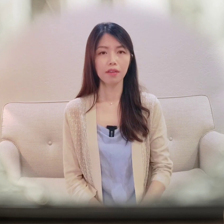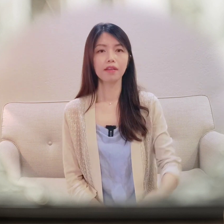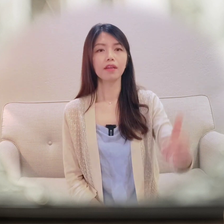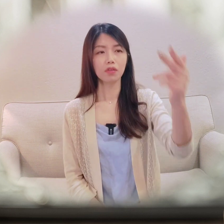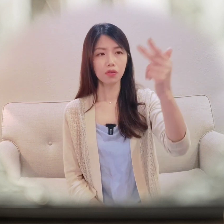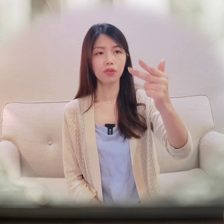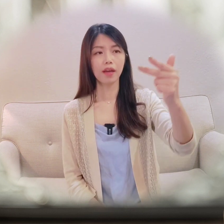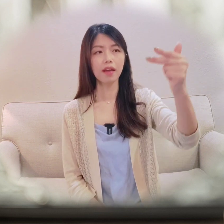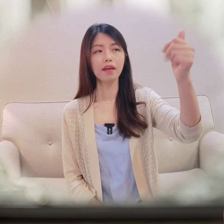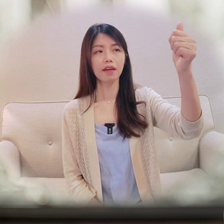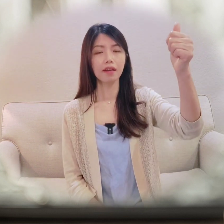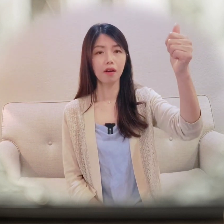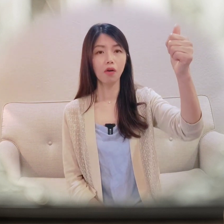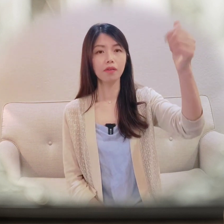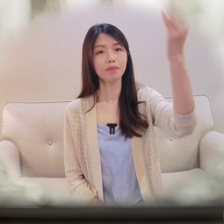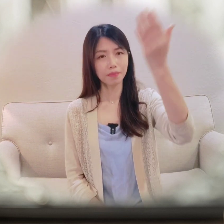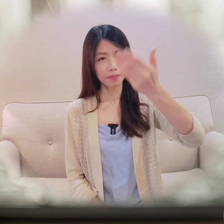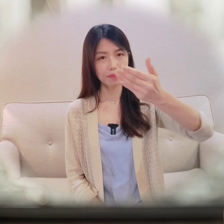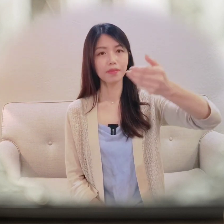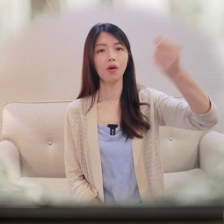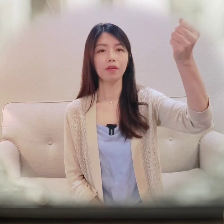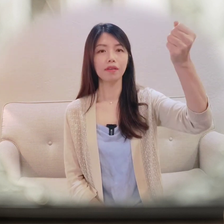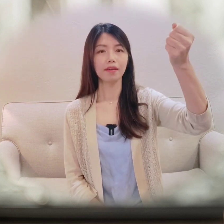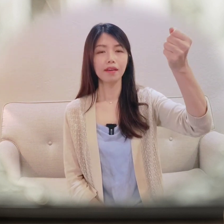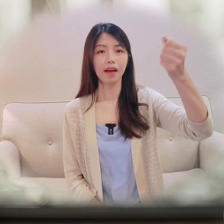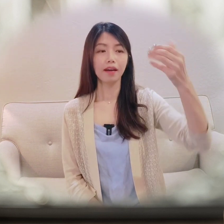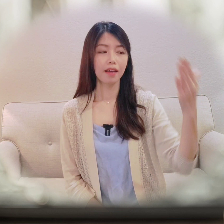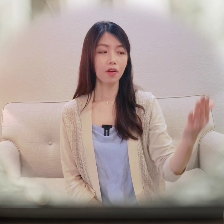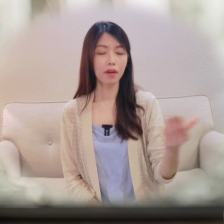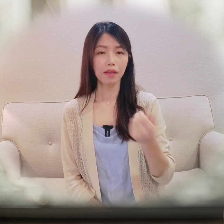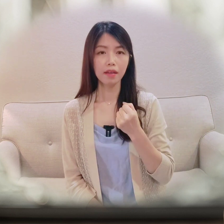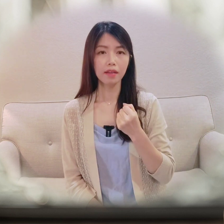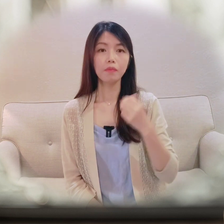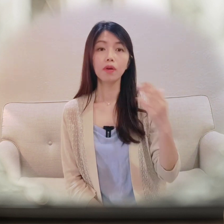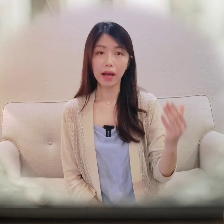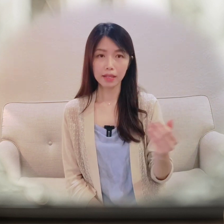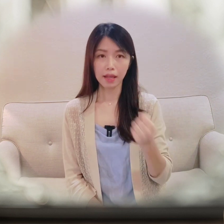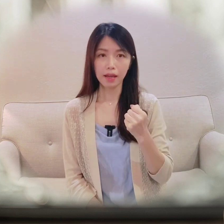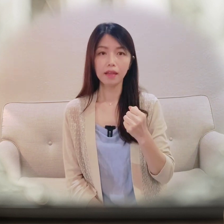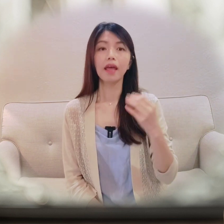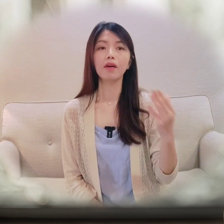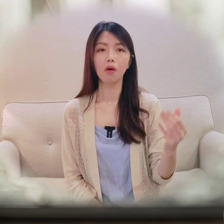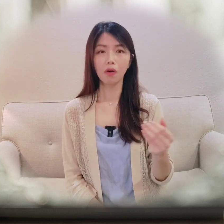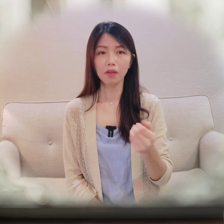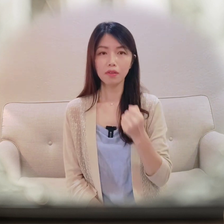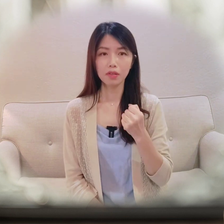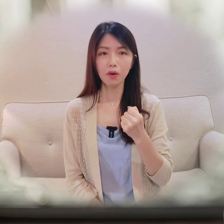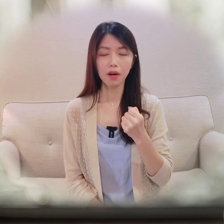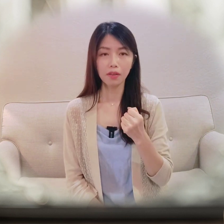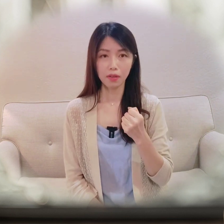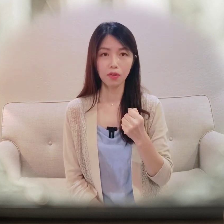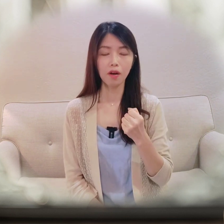것. 주의 것. 아까 이렇게 할 때는 뭘 가지다, 내 거 이런